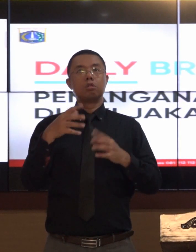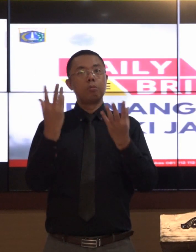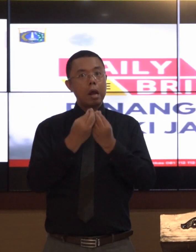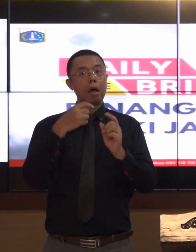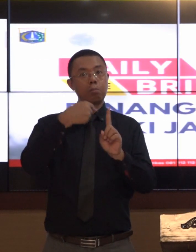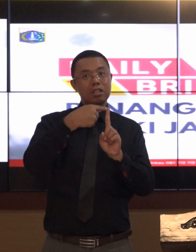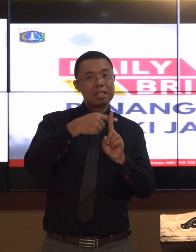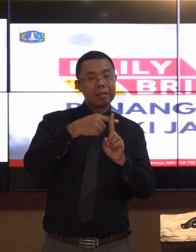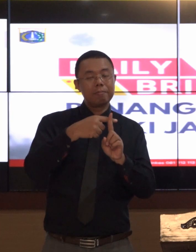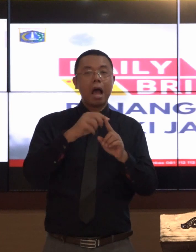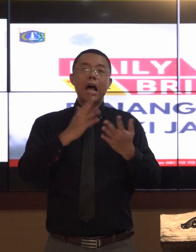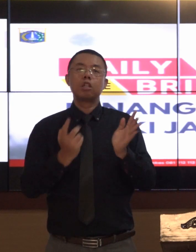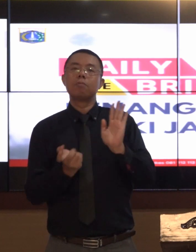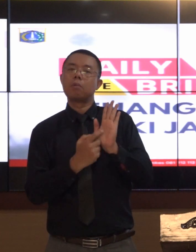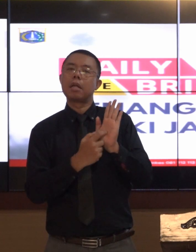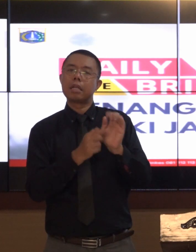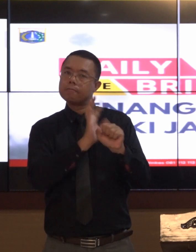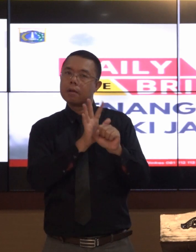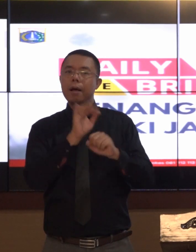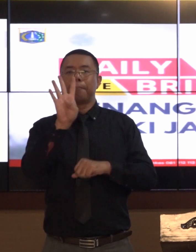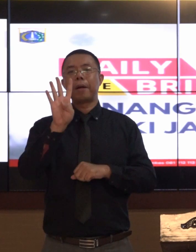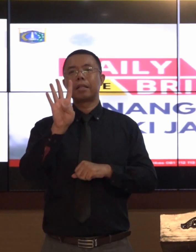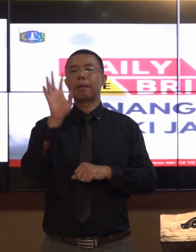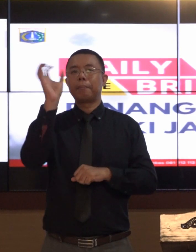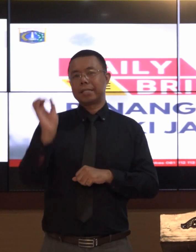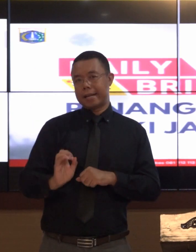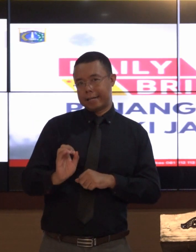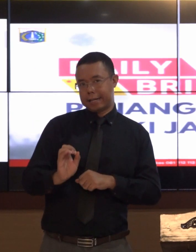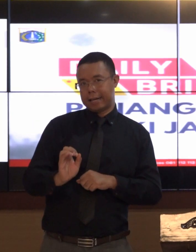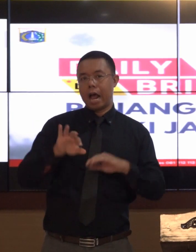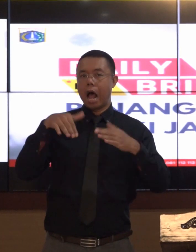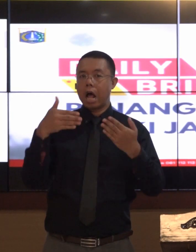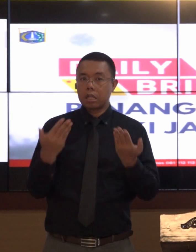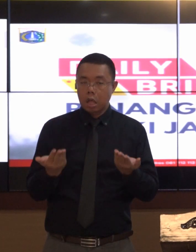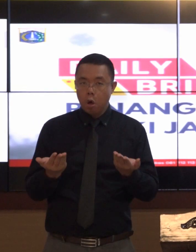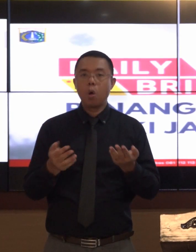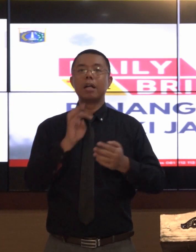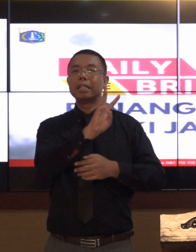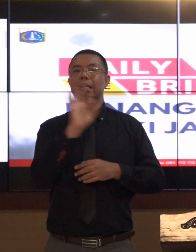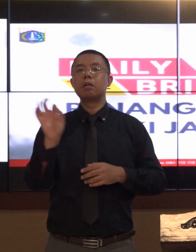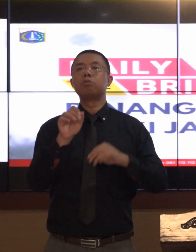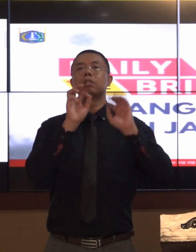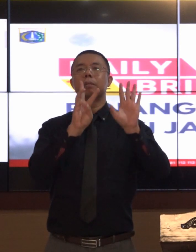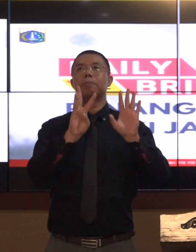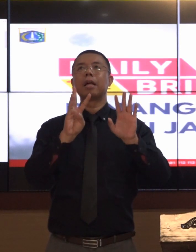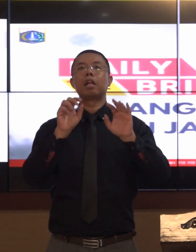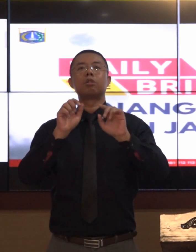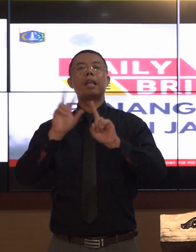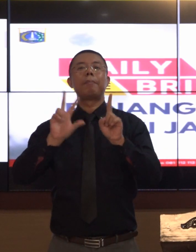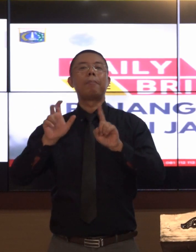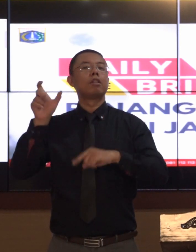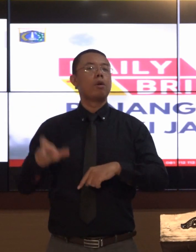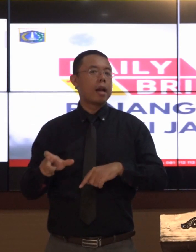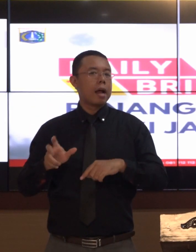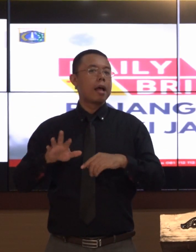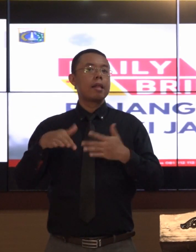positif atau reaktif coffee 19 sebesar empat persen sampah tersebut atau 3918 orang